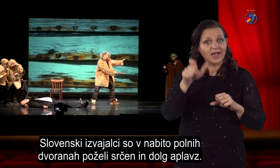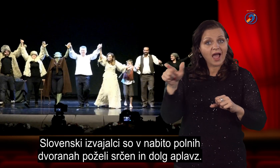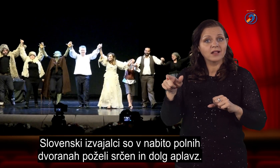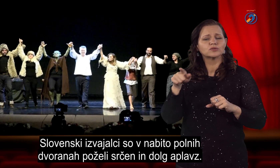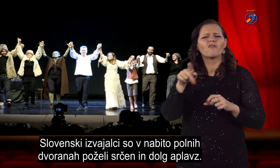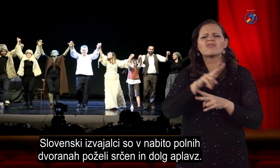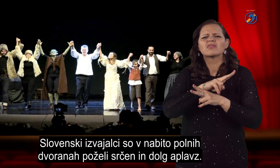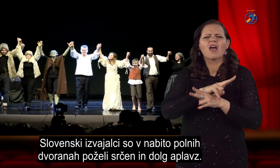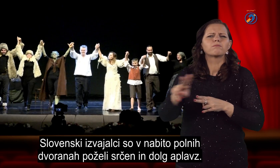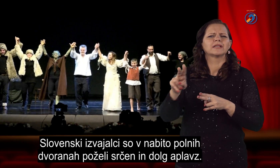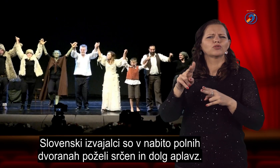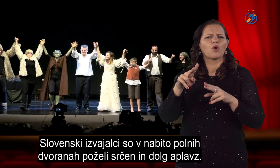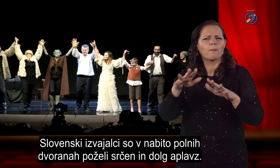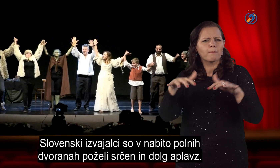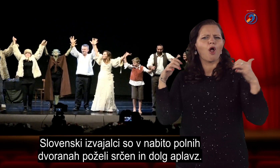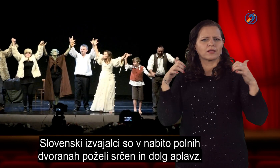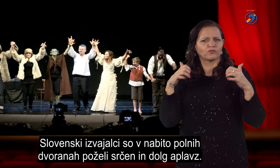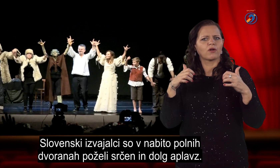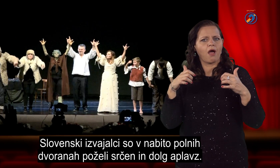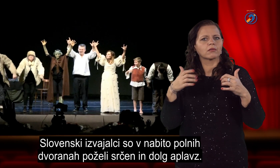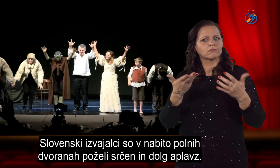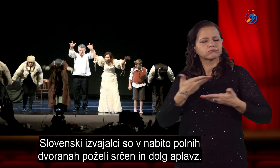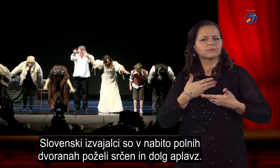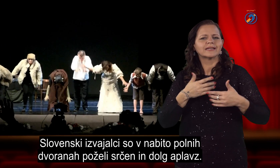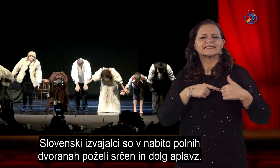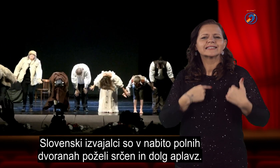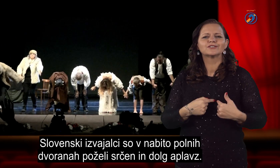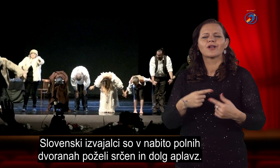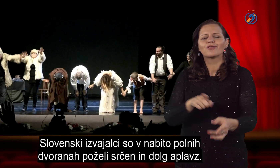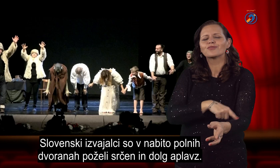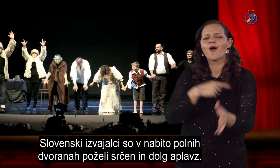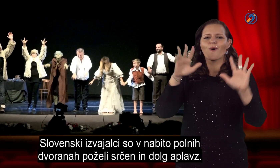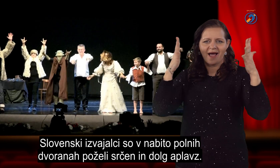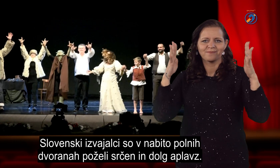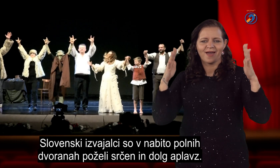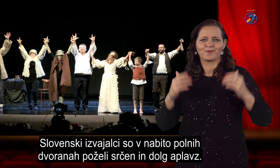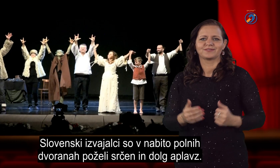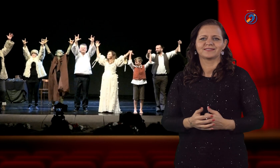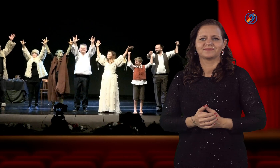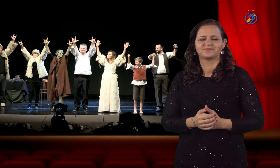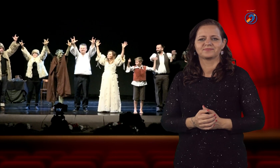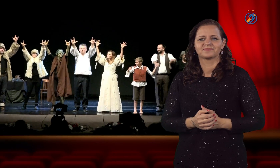Slovenski izvajalci so v nabito polnih dvoranah poželi srčen in dolg aplavz.